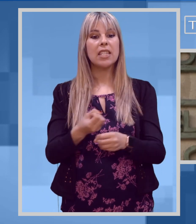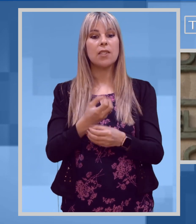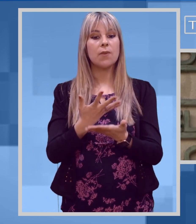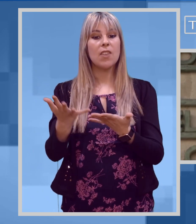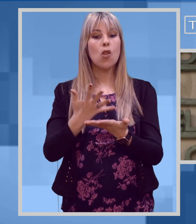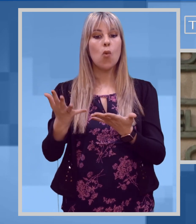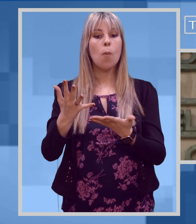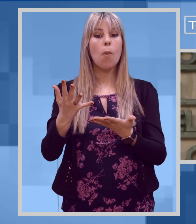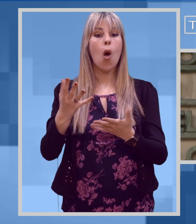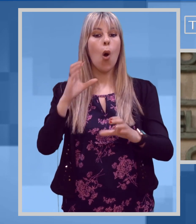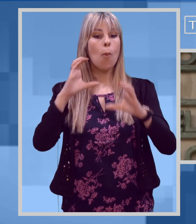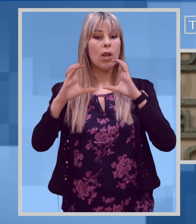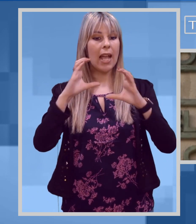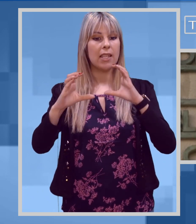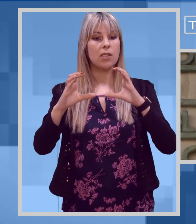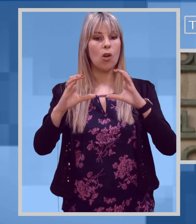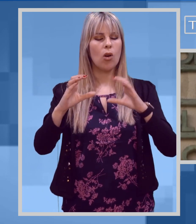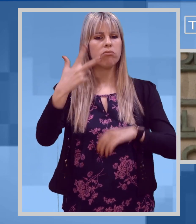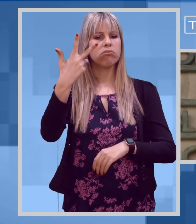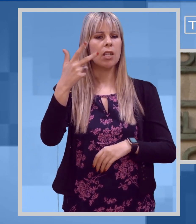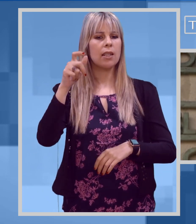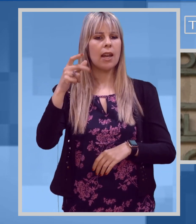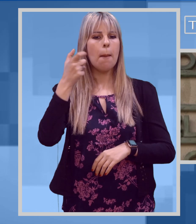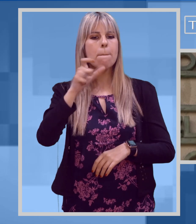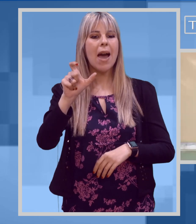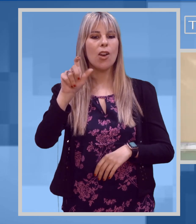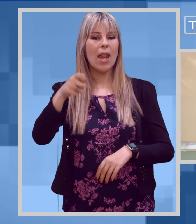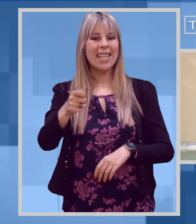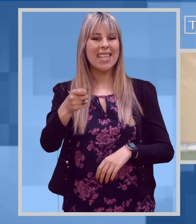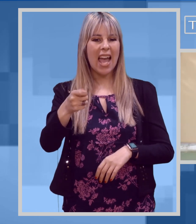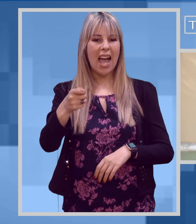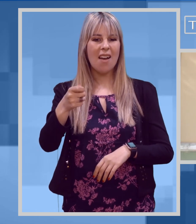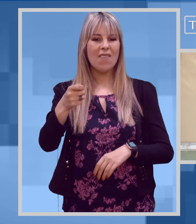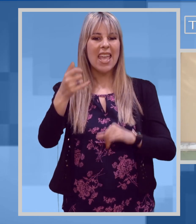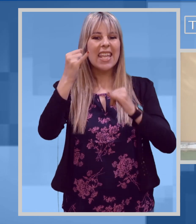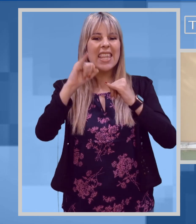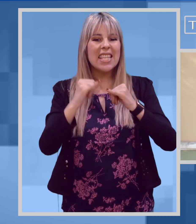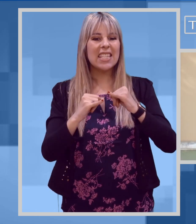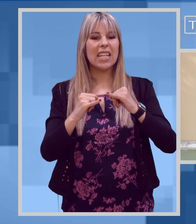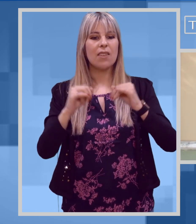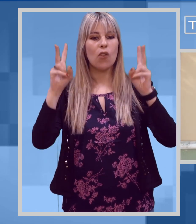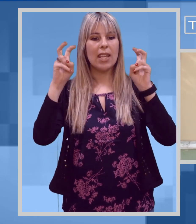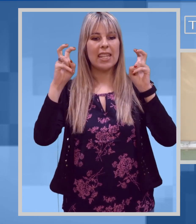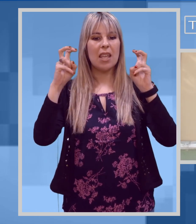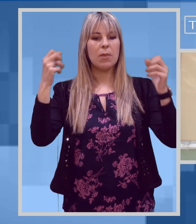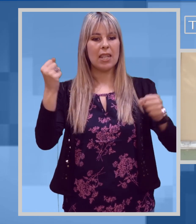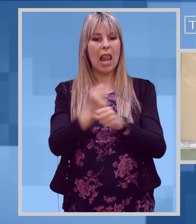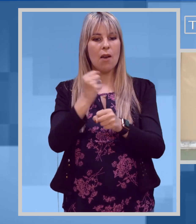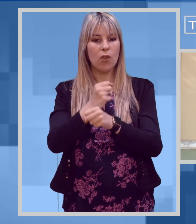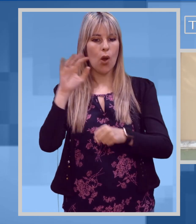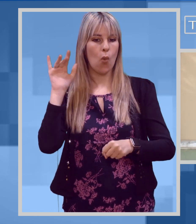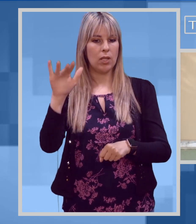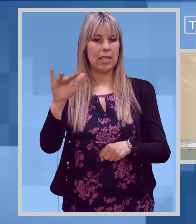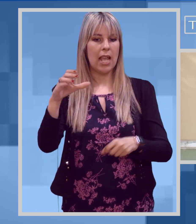Innovazione, sviluppo e comunicazione. Tre parole chiave che descrivono i temi dell'operare quotidiano del Consorzio